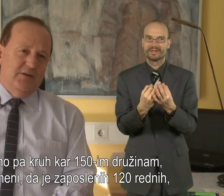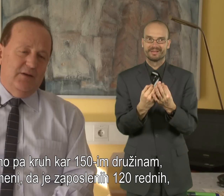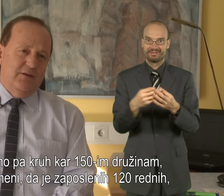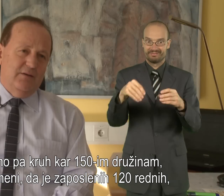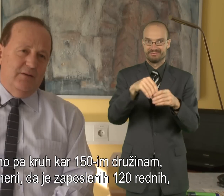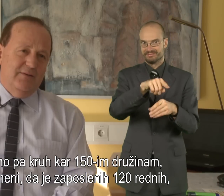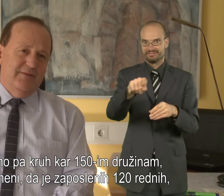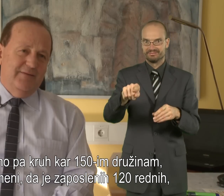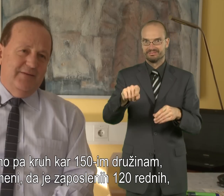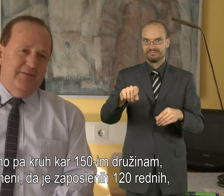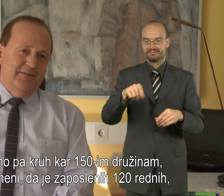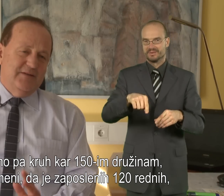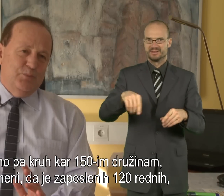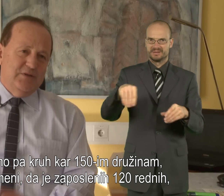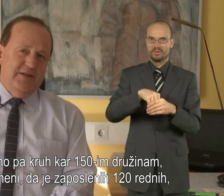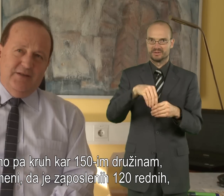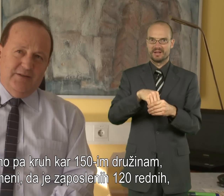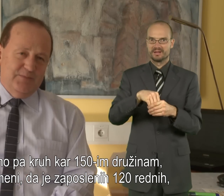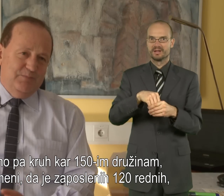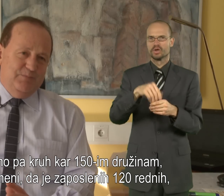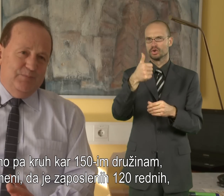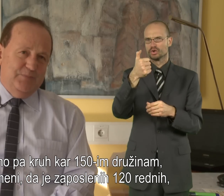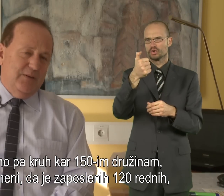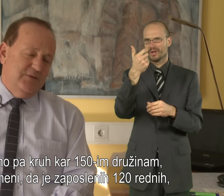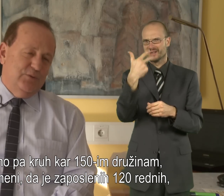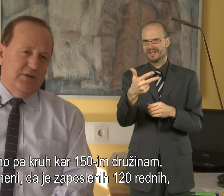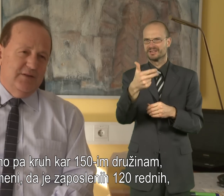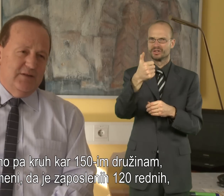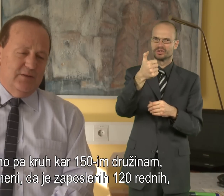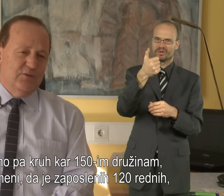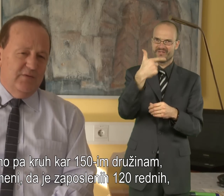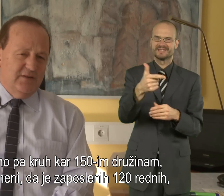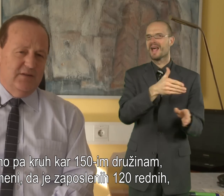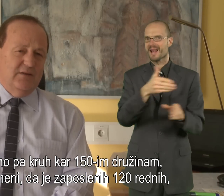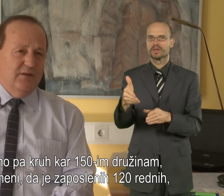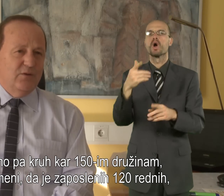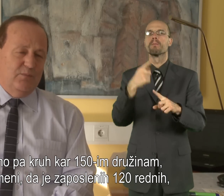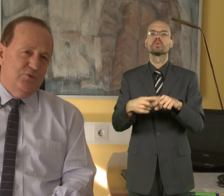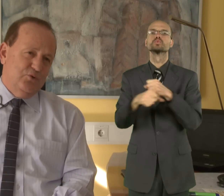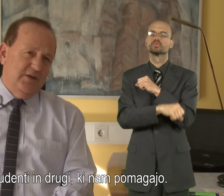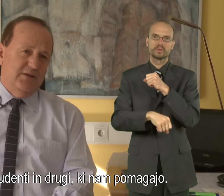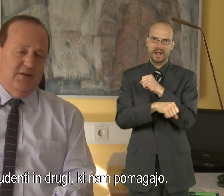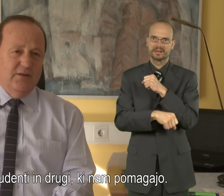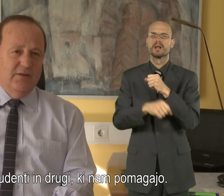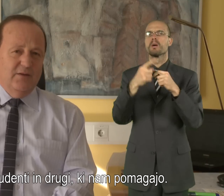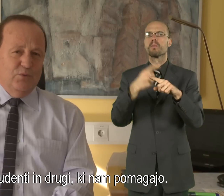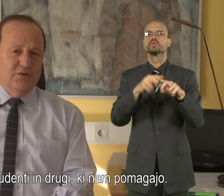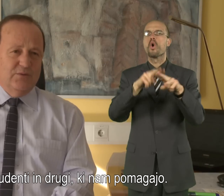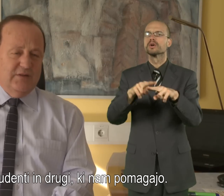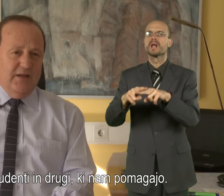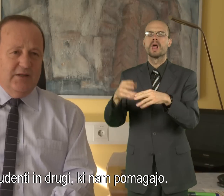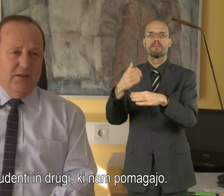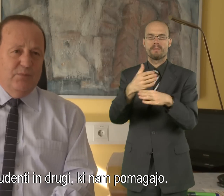pomeni, da je zaposlenih tam 130–120 redno, plus študenti,